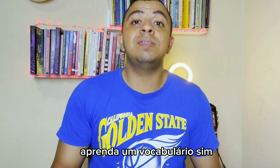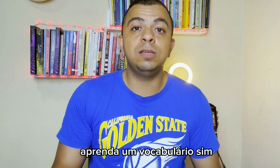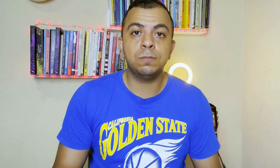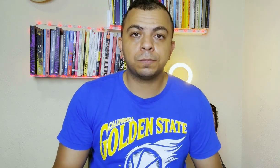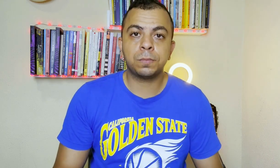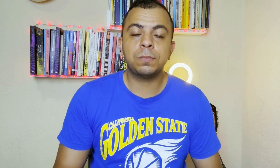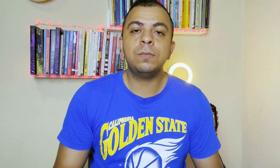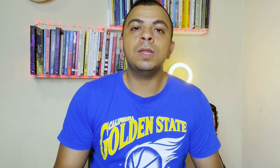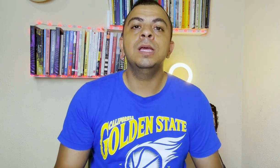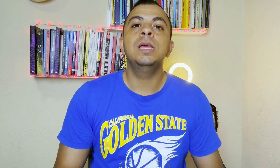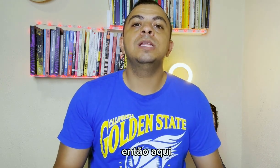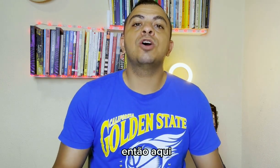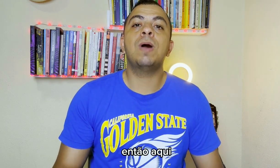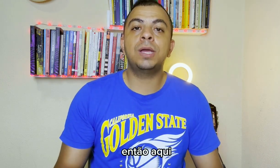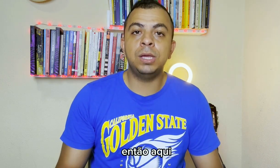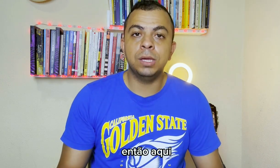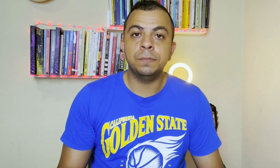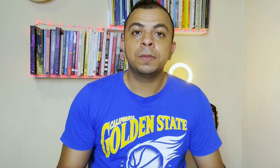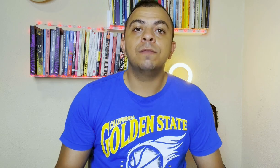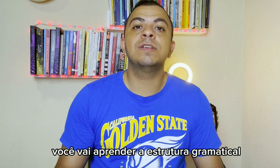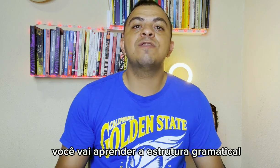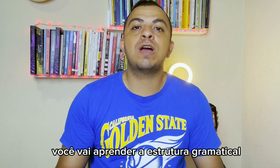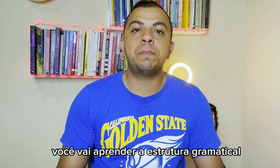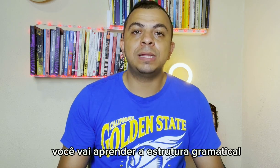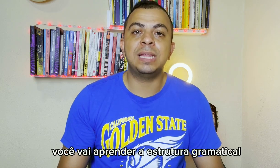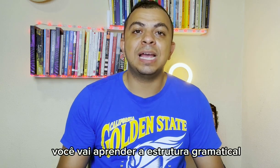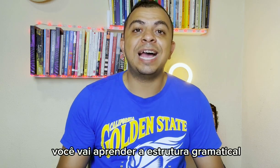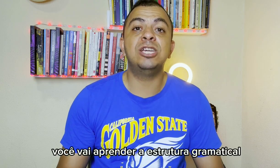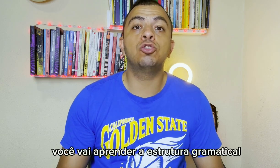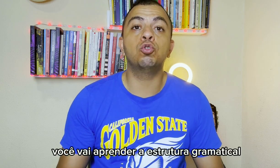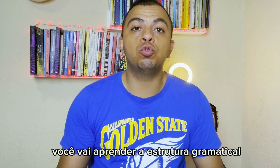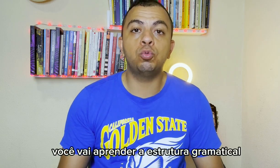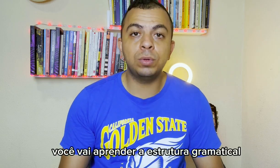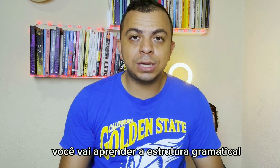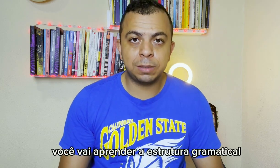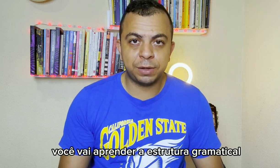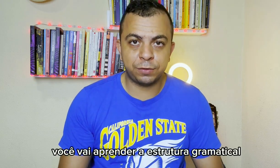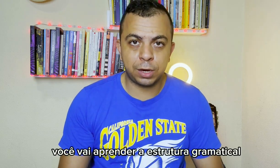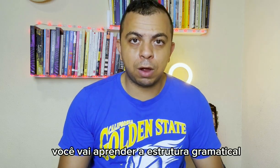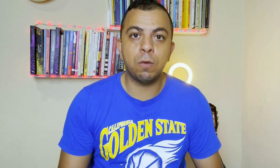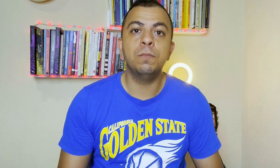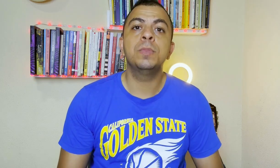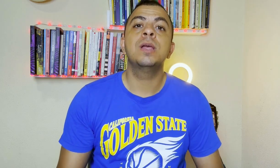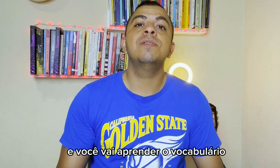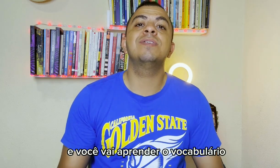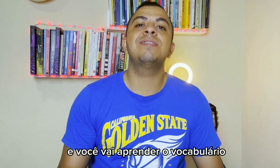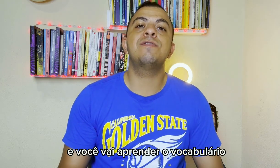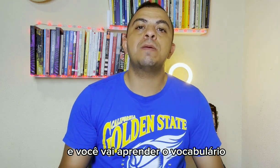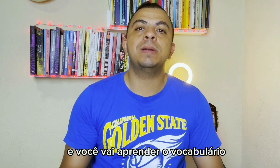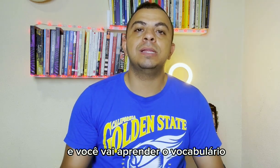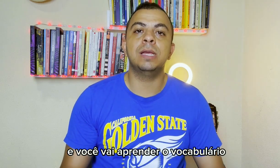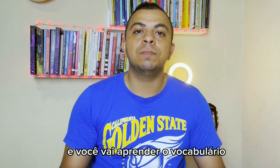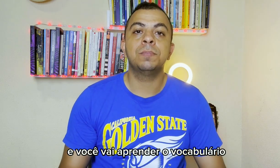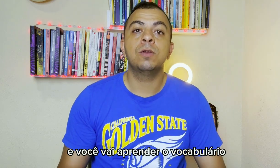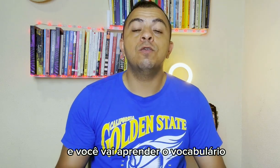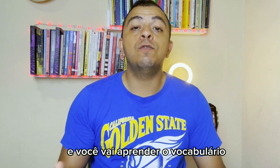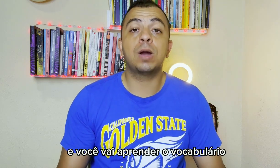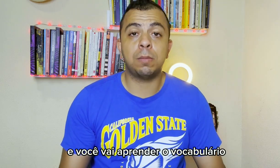sim. Então aqui você vai aprender a estrutura gramatical, você vai aprender o